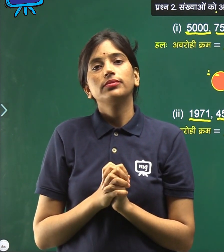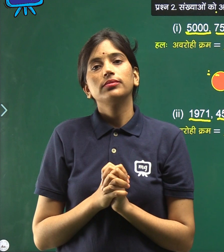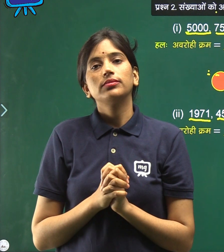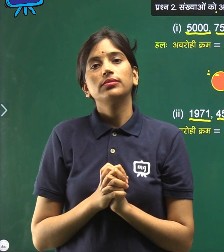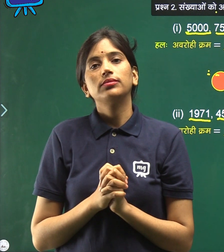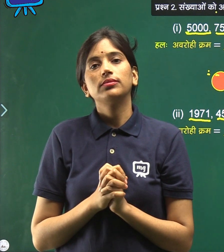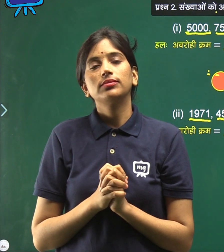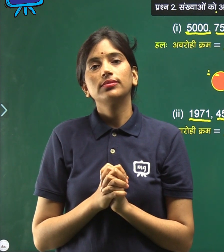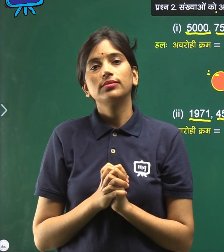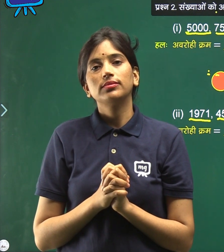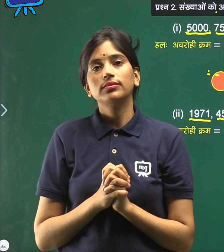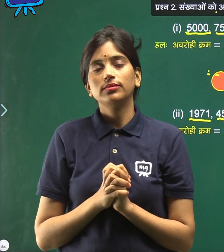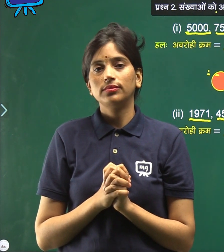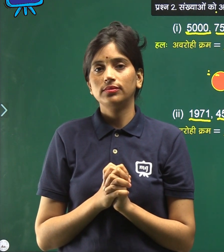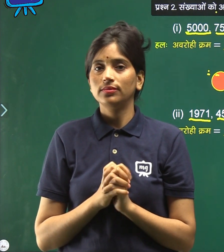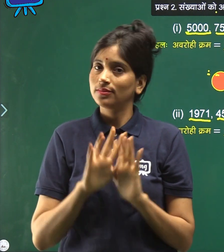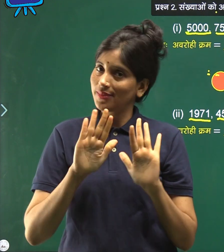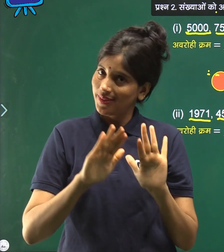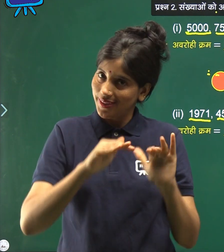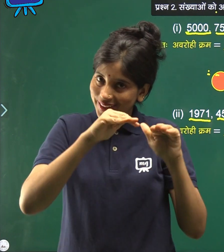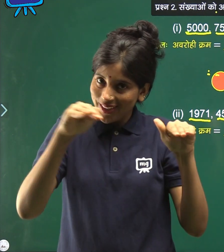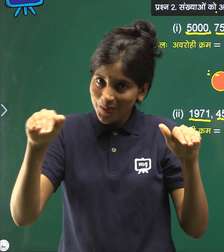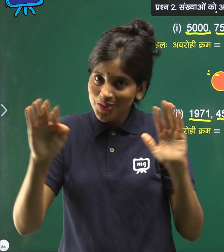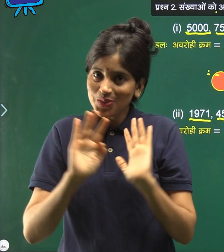1,971 लिखा। ठीक है बच्चों,